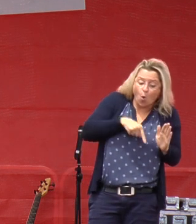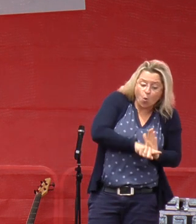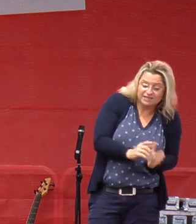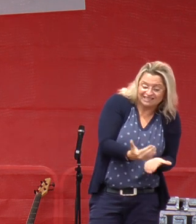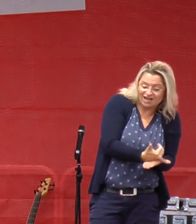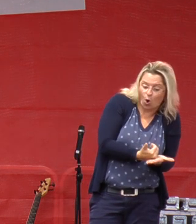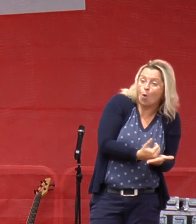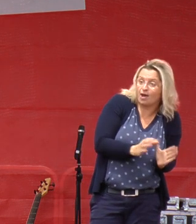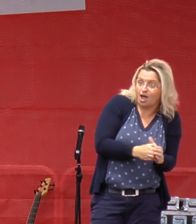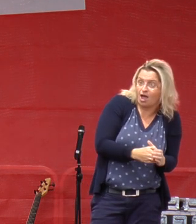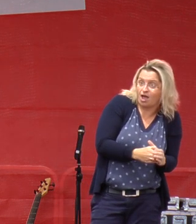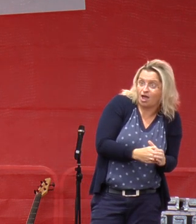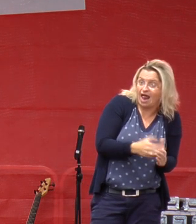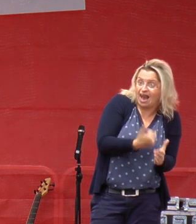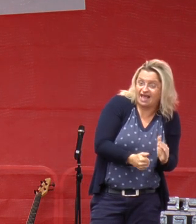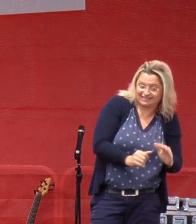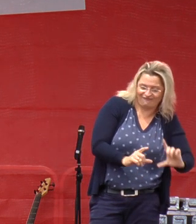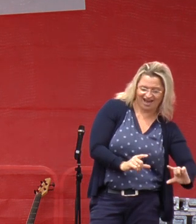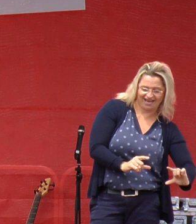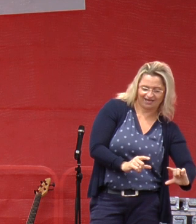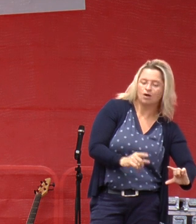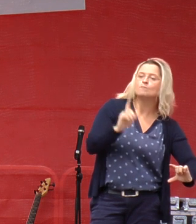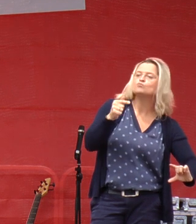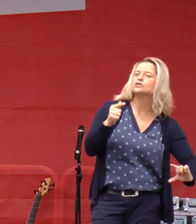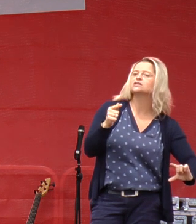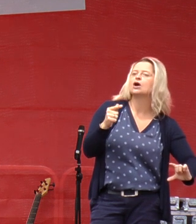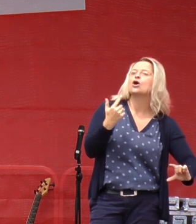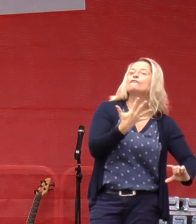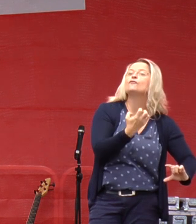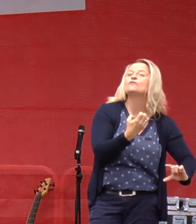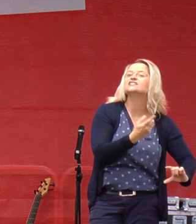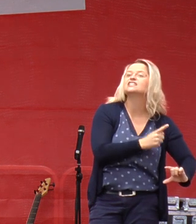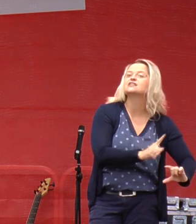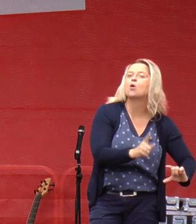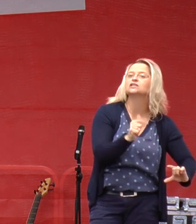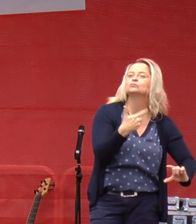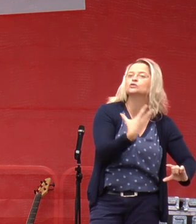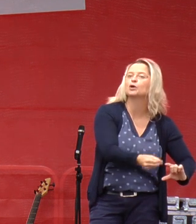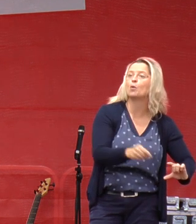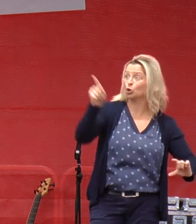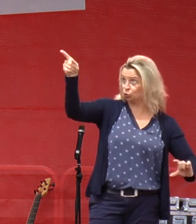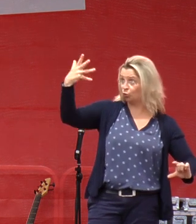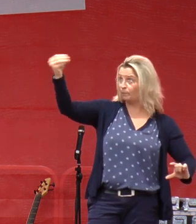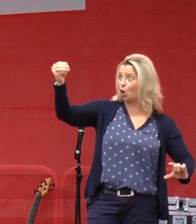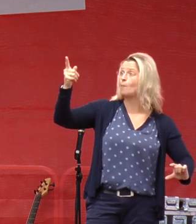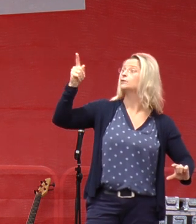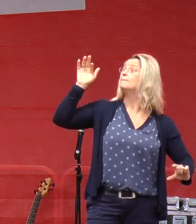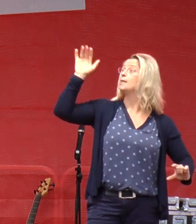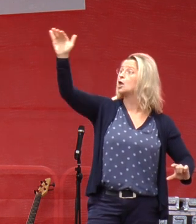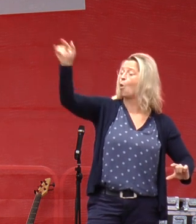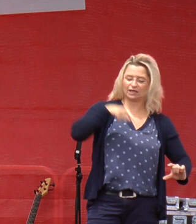seinem Unternehmen mindestens ein 20stel, also 50.000 haben. Also so Sicherheitswachmann,